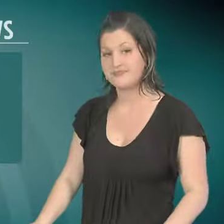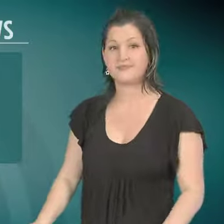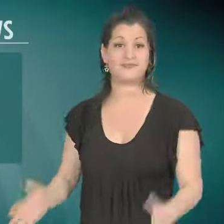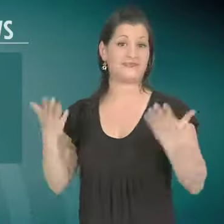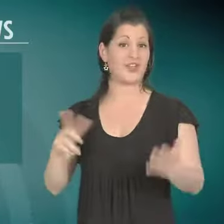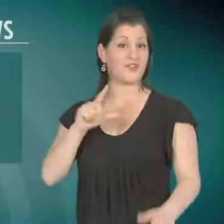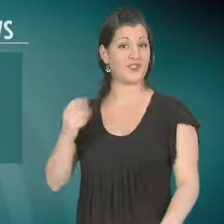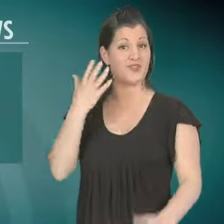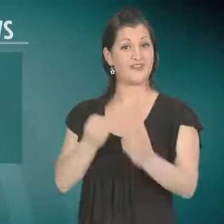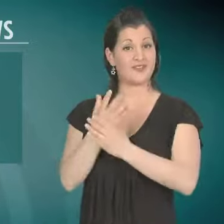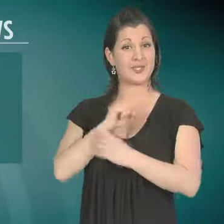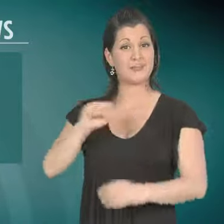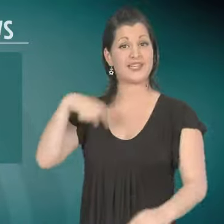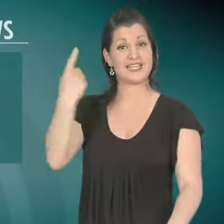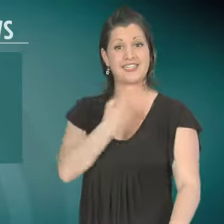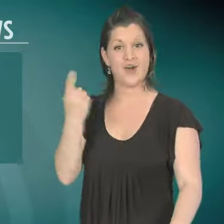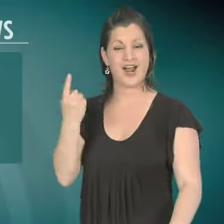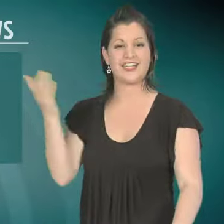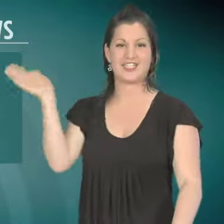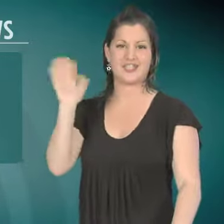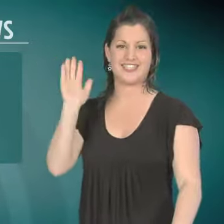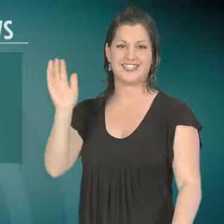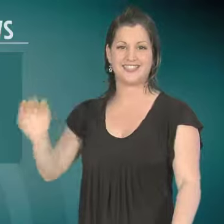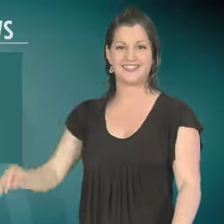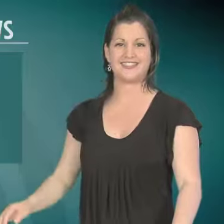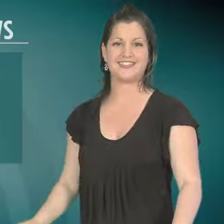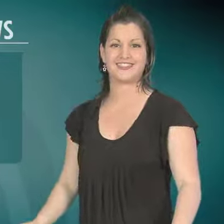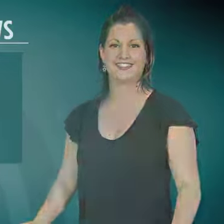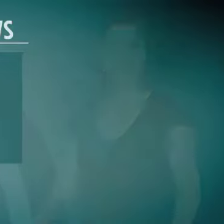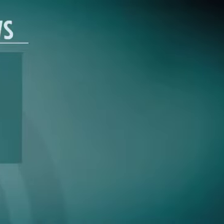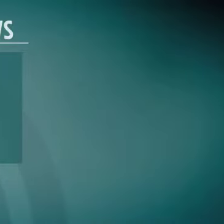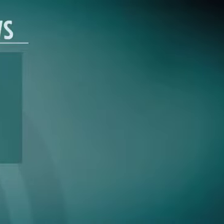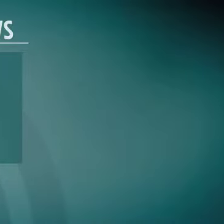Stern bekommen. Das war's von Focus 5 News. Bis nächste Woche. Auf Wiedersehen.